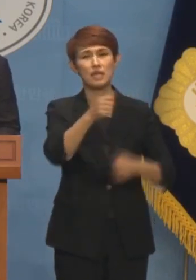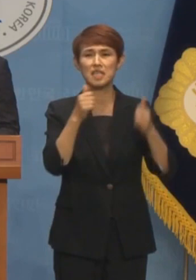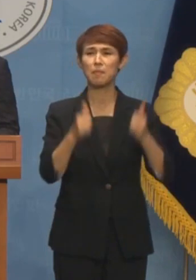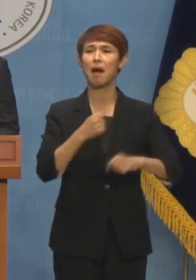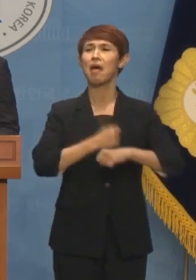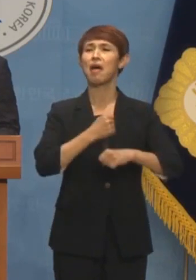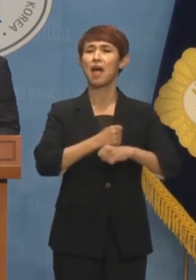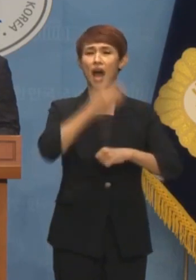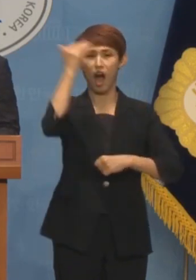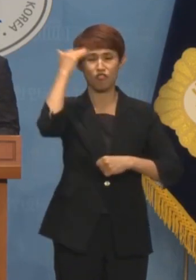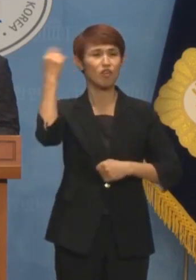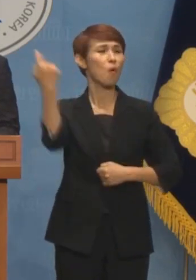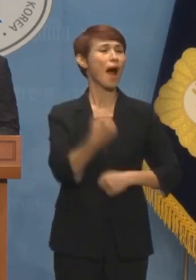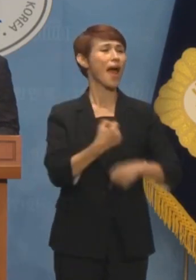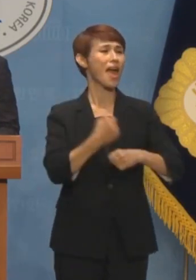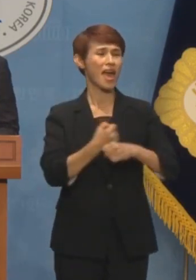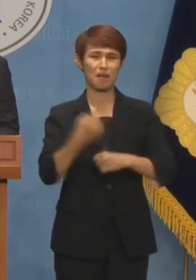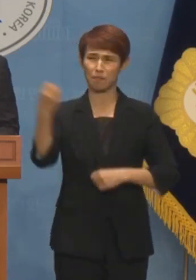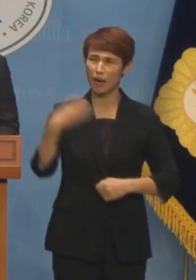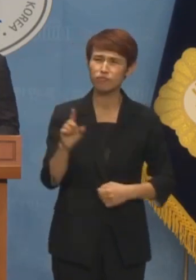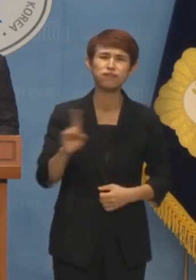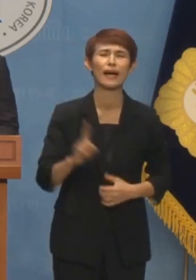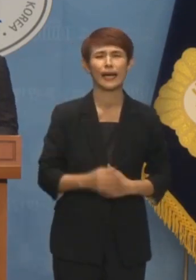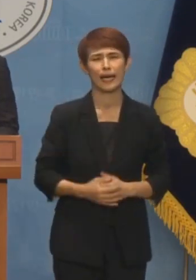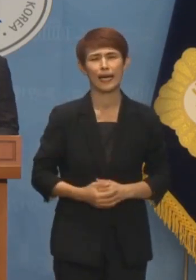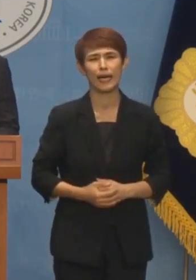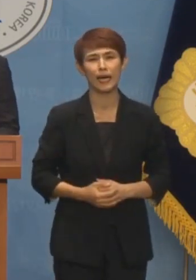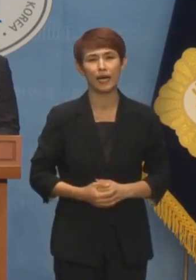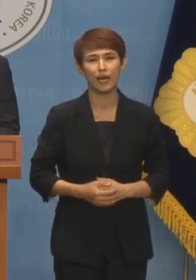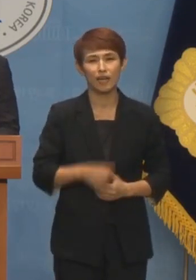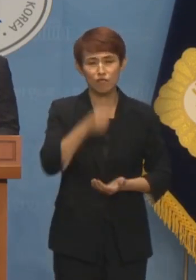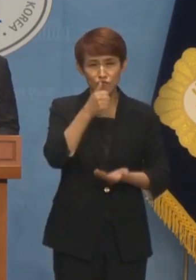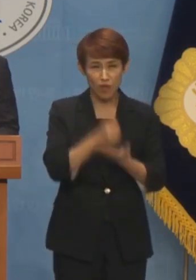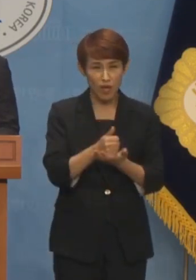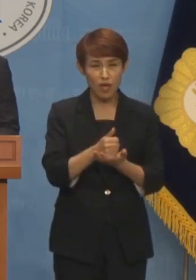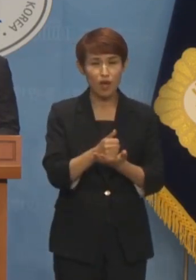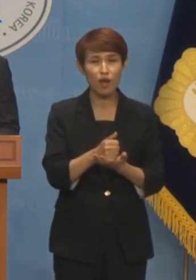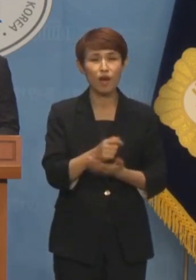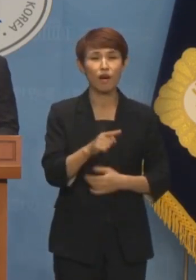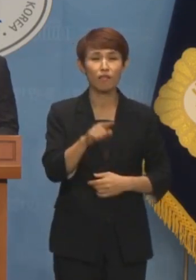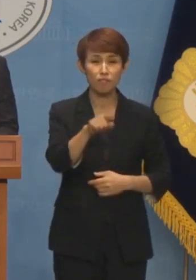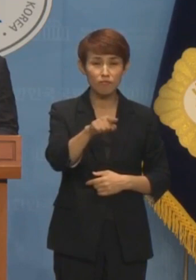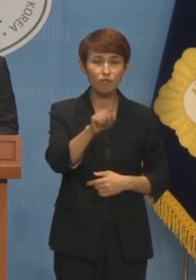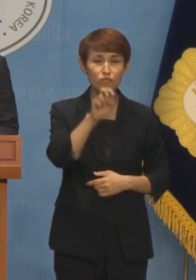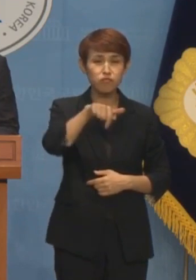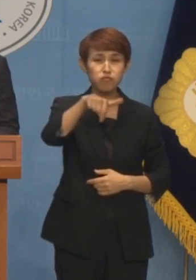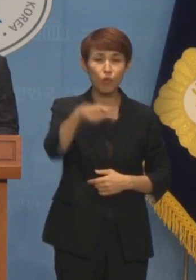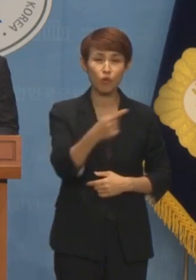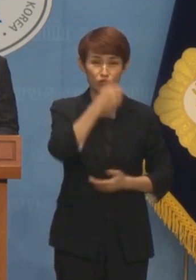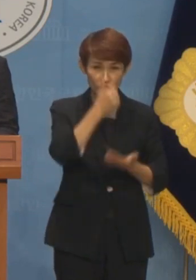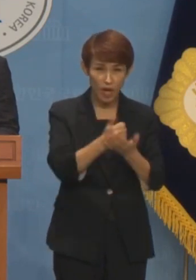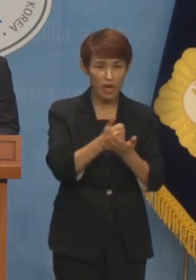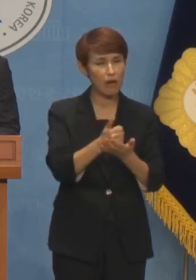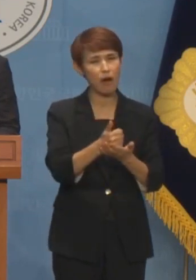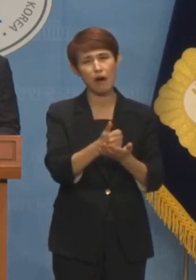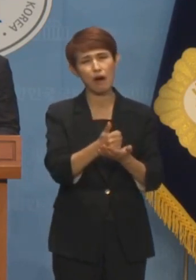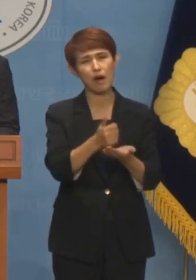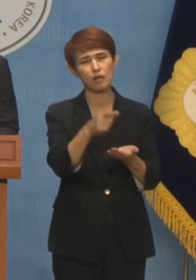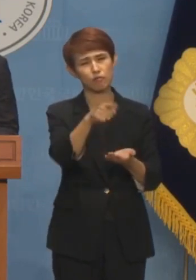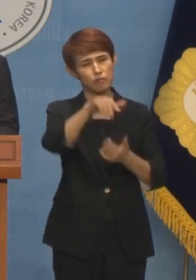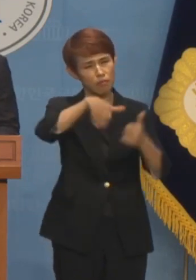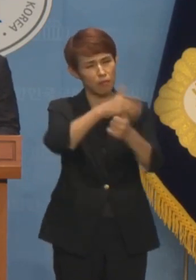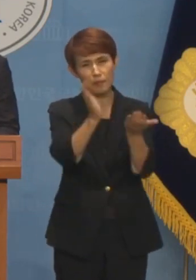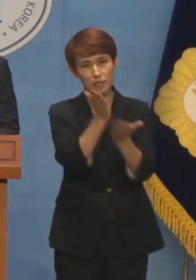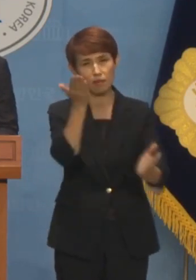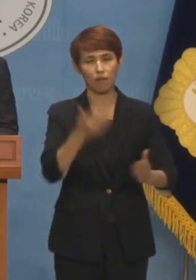재판받겠다고 한국으로 가겠다고 뗐어. 무고죄는 너무나도 심각한 비대칭을 이루는데 악의적 허위 고소는 늘어만